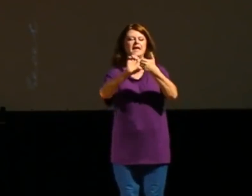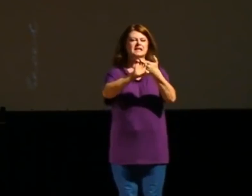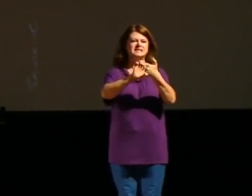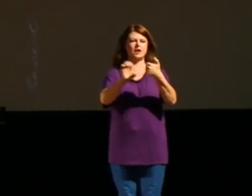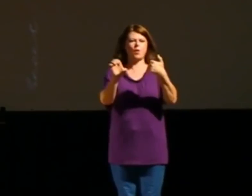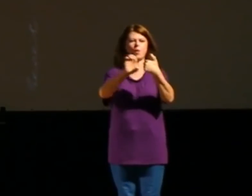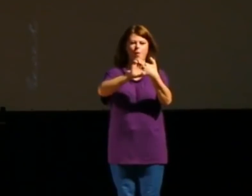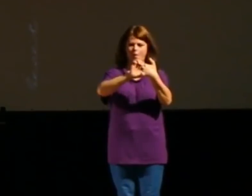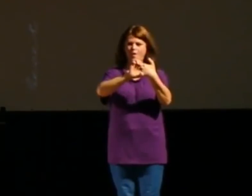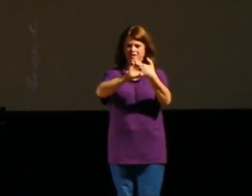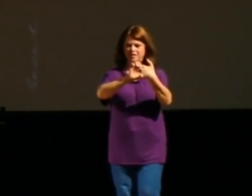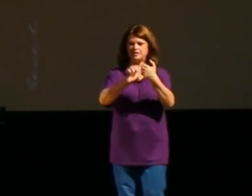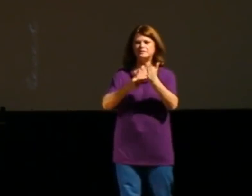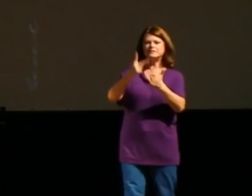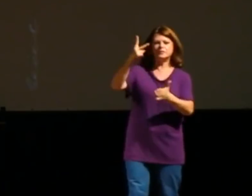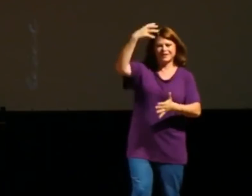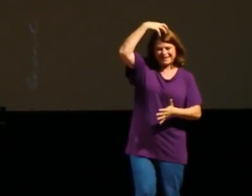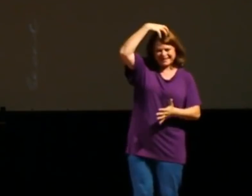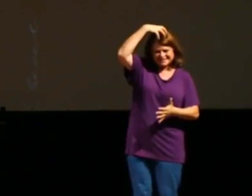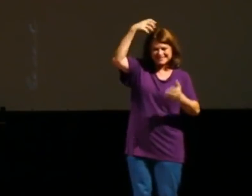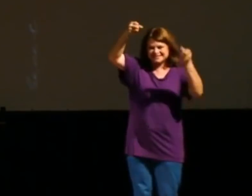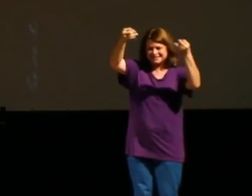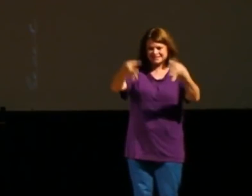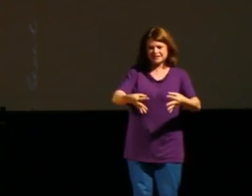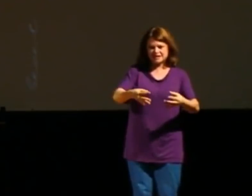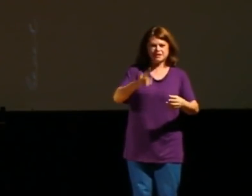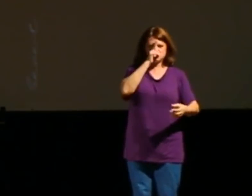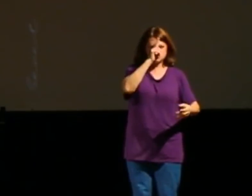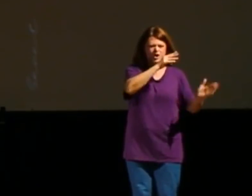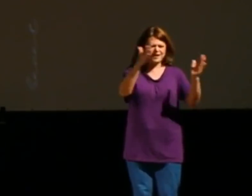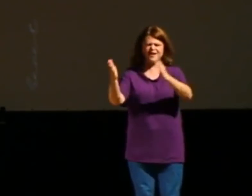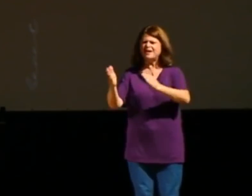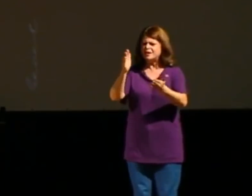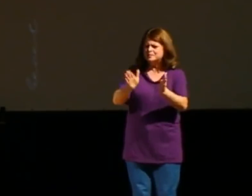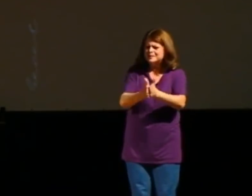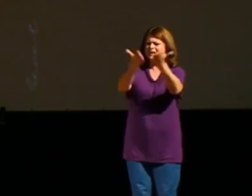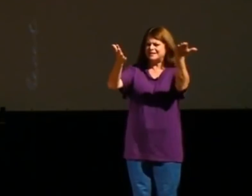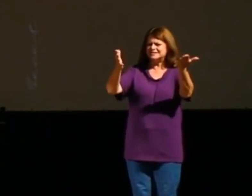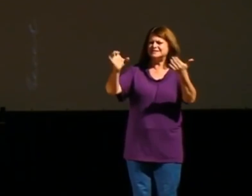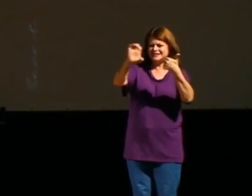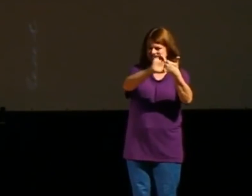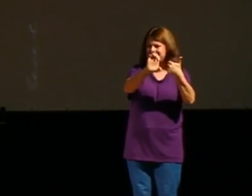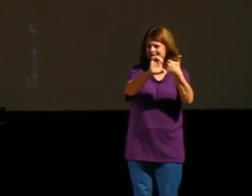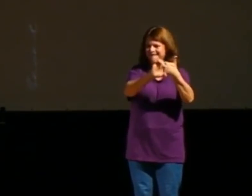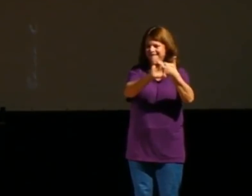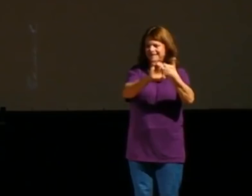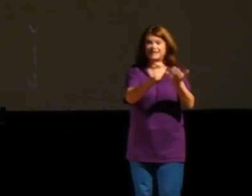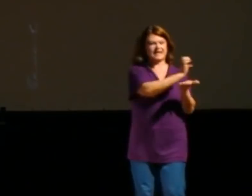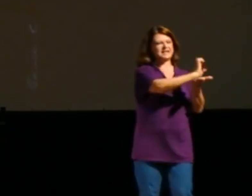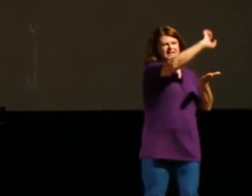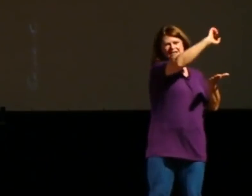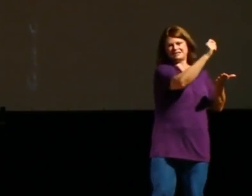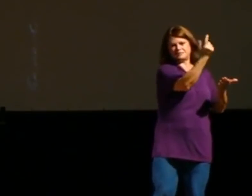Reis é um livro que eu sou muito apaixonado. O segundo livro de Reis conta a história dos milagres de Eliseu, aquele homem que recebeu a porção dobrada do Espírito que havia em